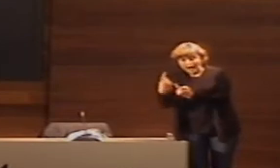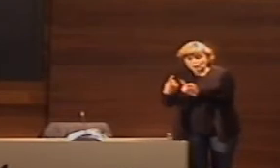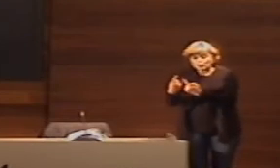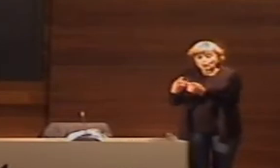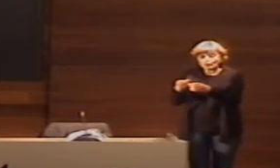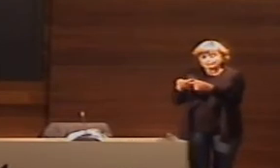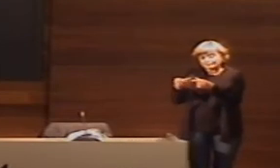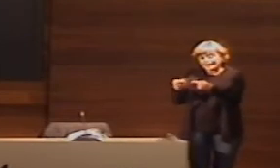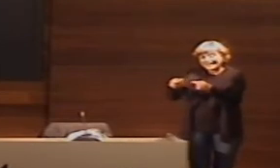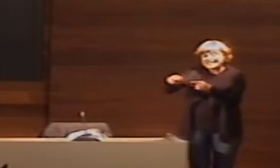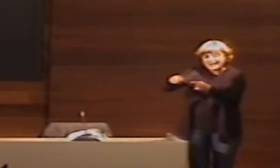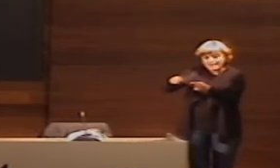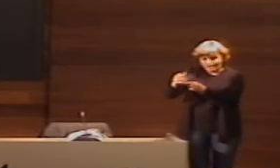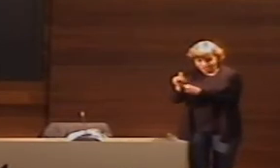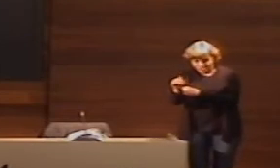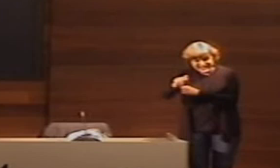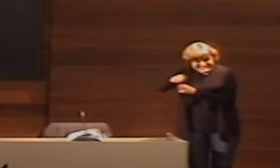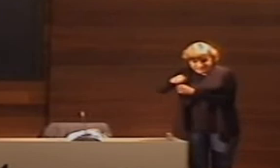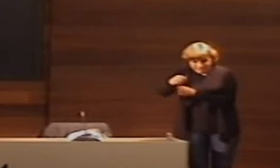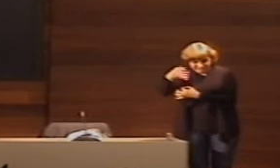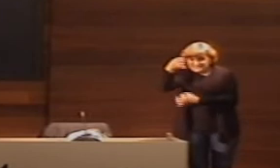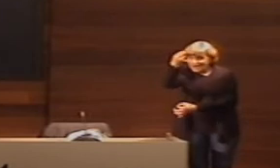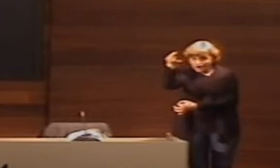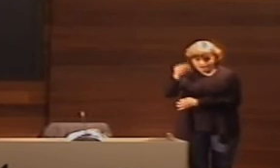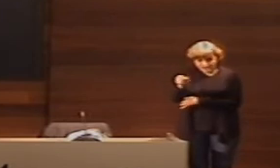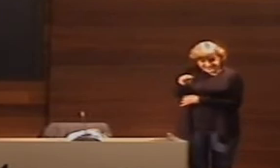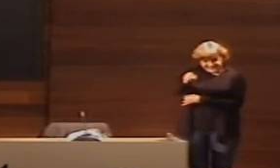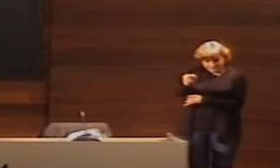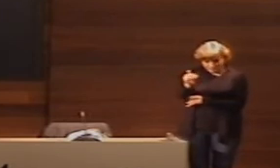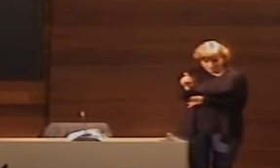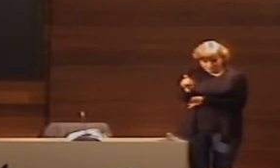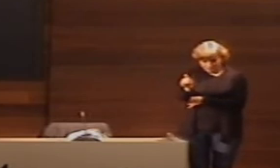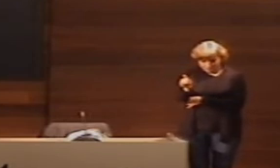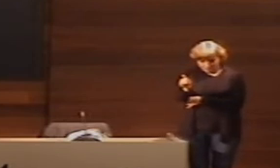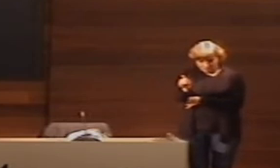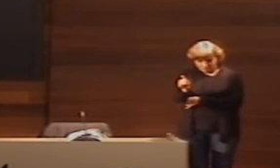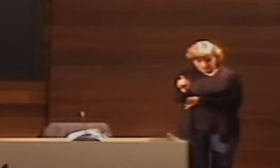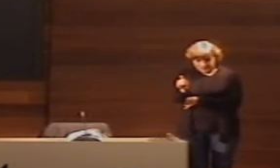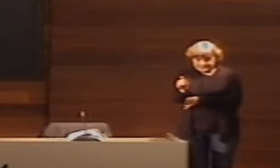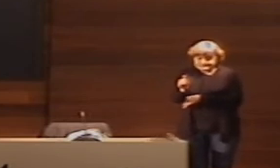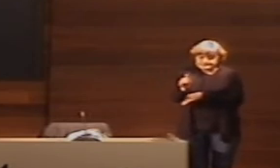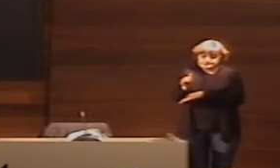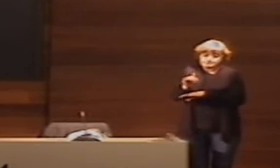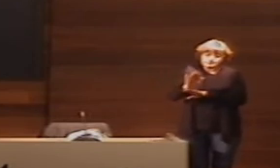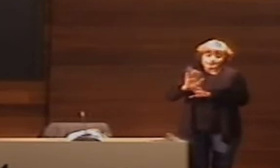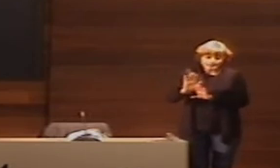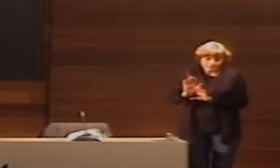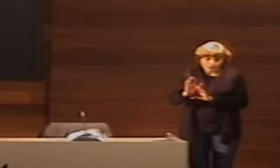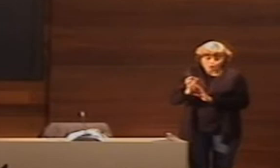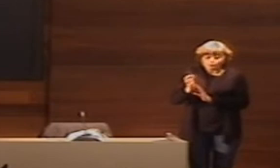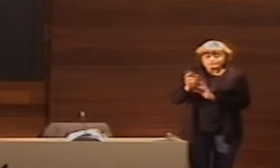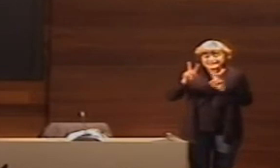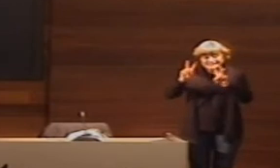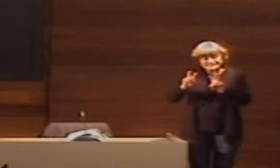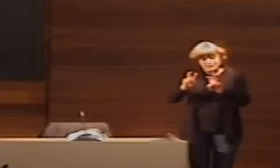también es bajo. Es por ese motivo que, ya digo, en el momento que el canon de residuos ha empezado a ser